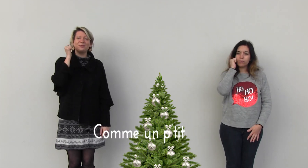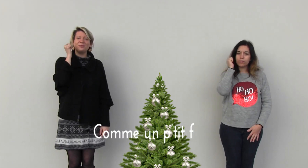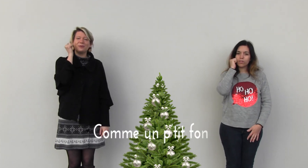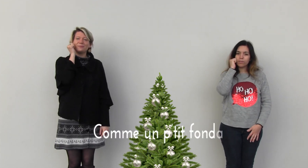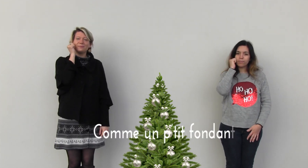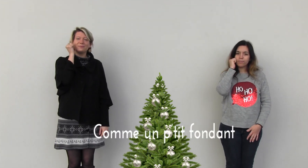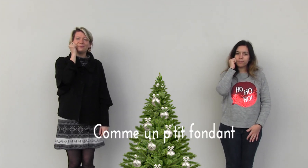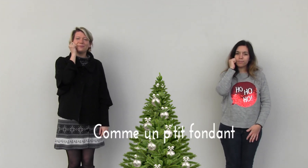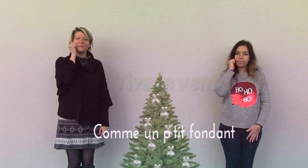fondant